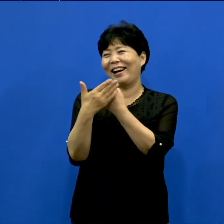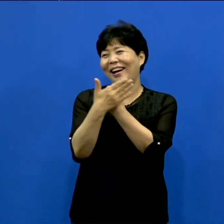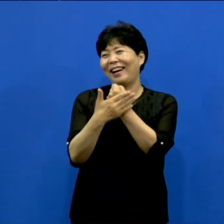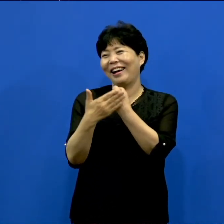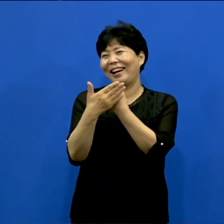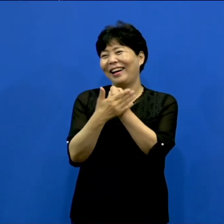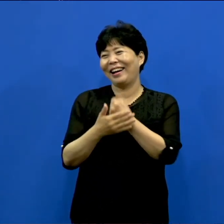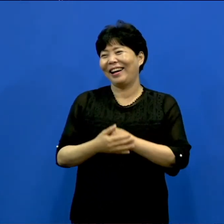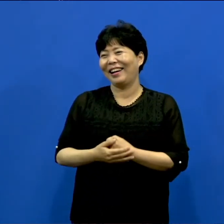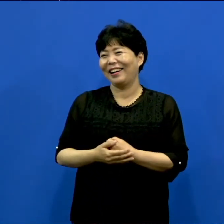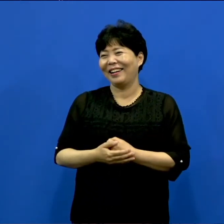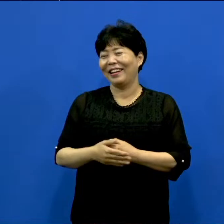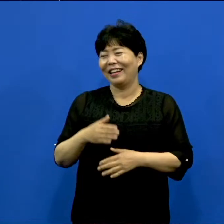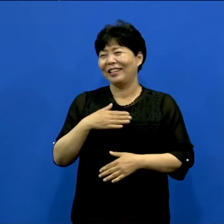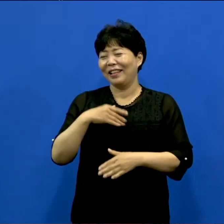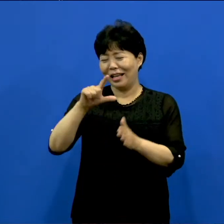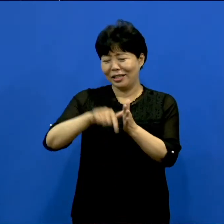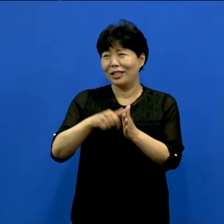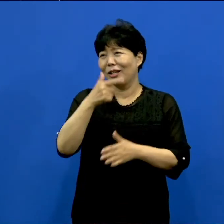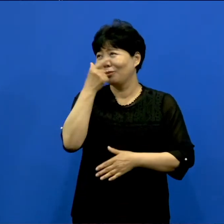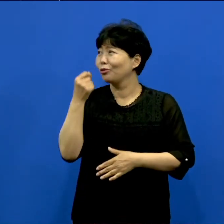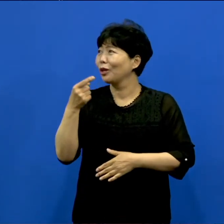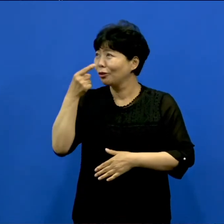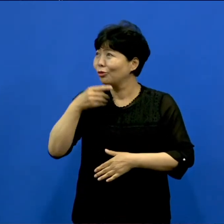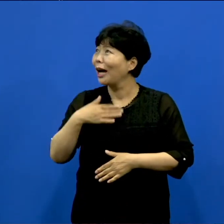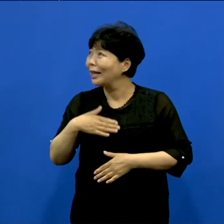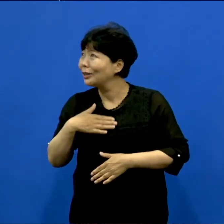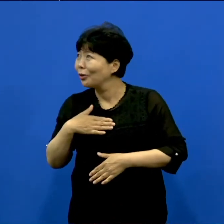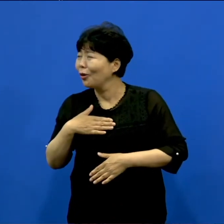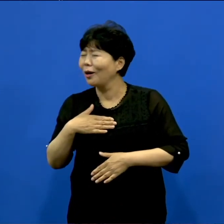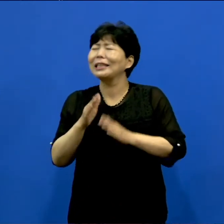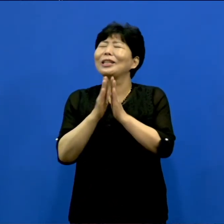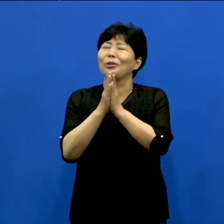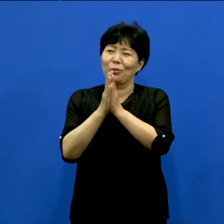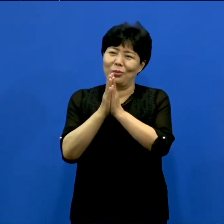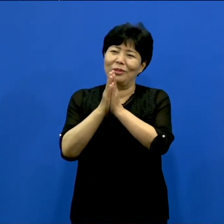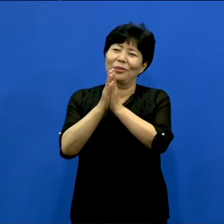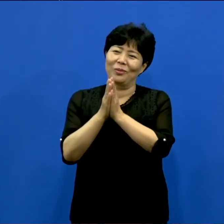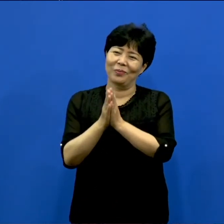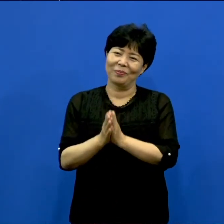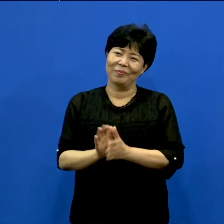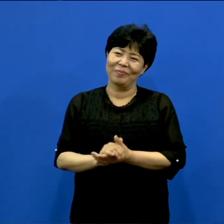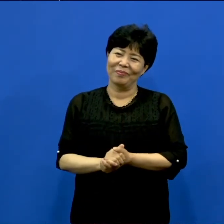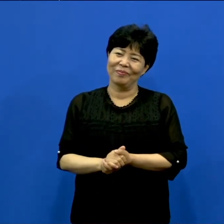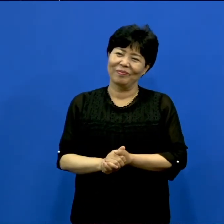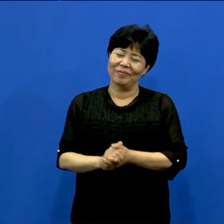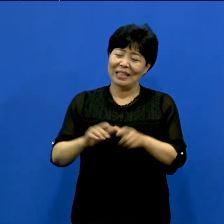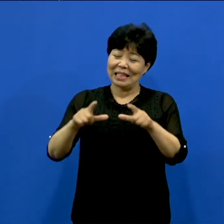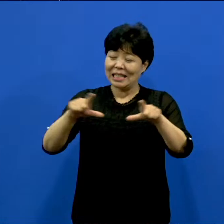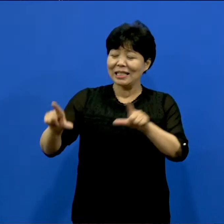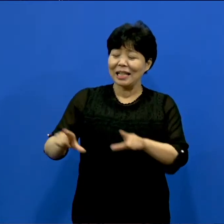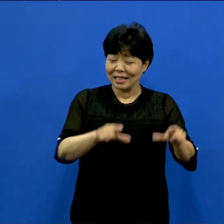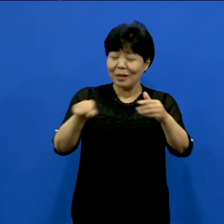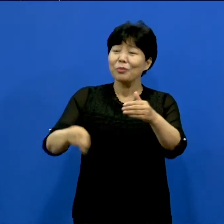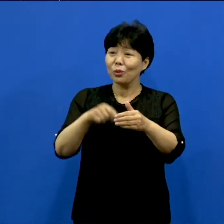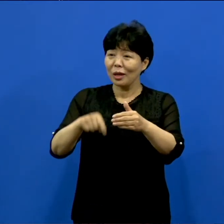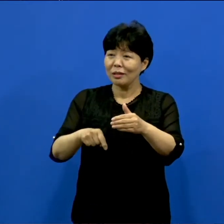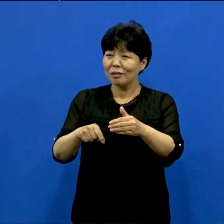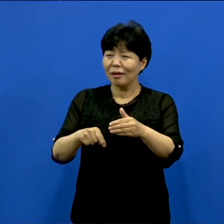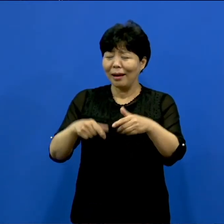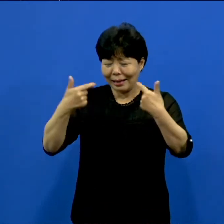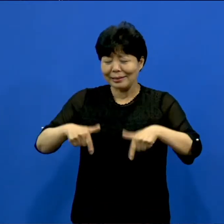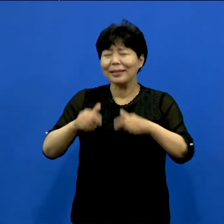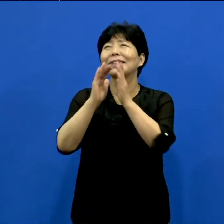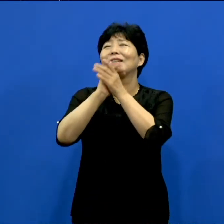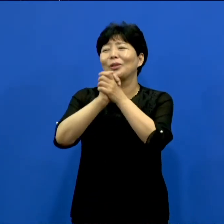제 시간 없는 줄 아시죠? 이러면서 말이죠. 이런 체험이란 몸으로 익히는 거잖아요. 그게